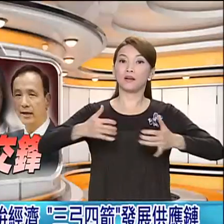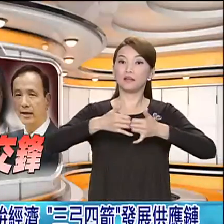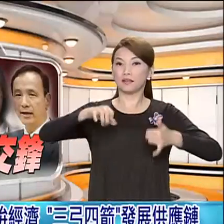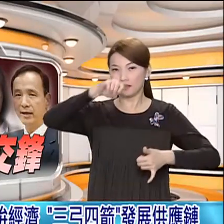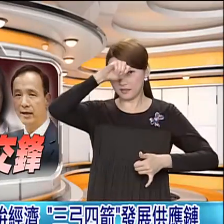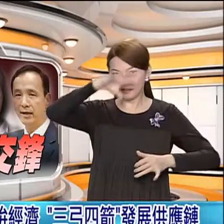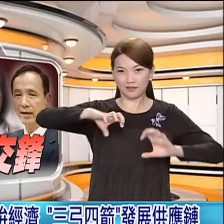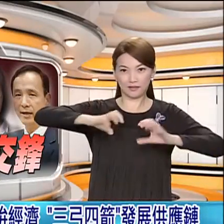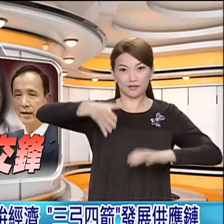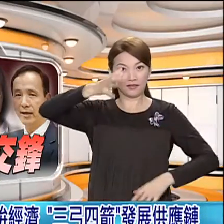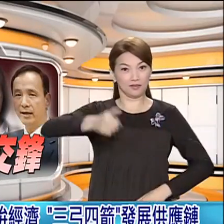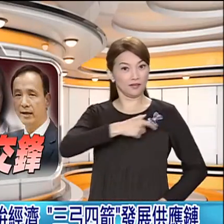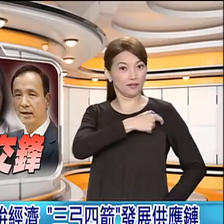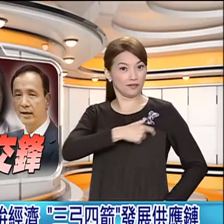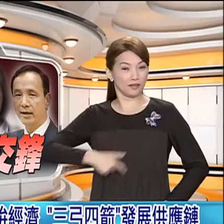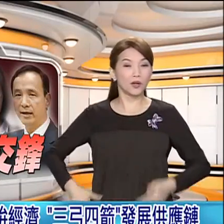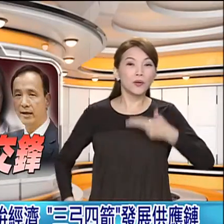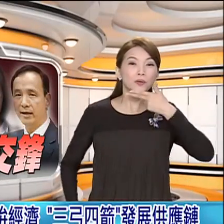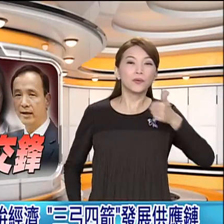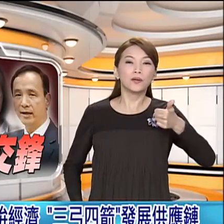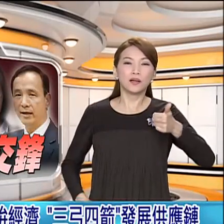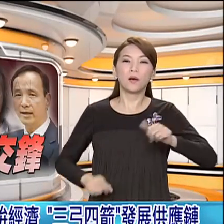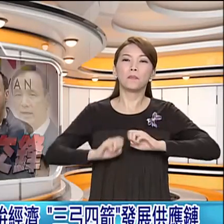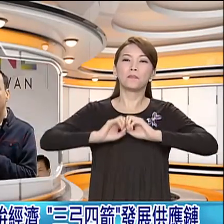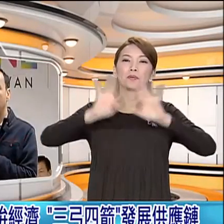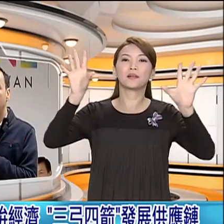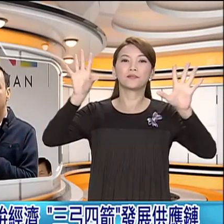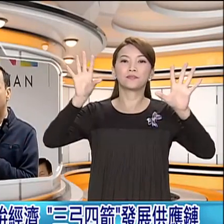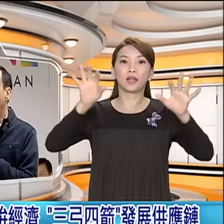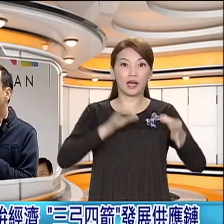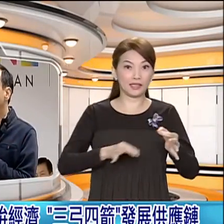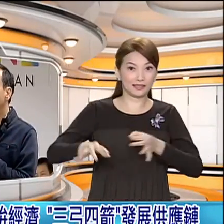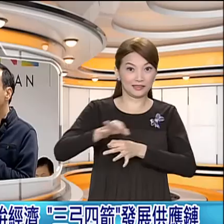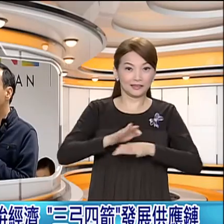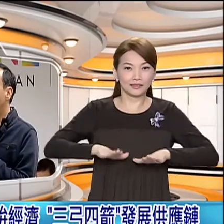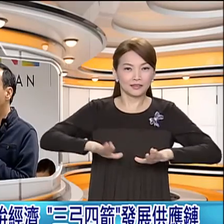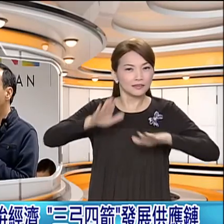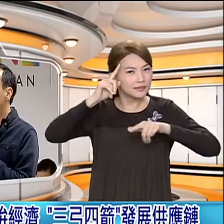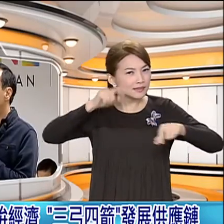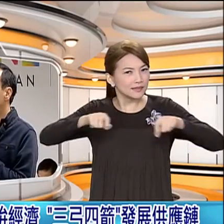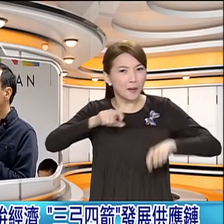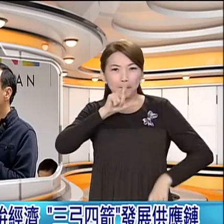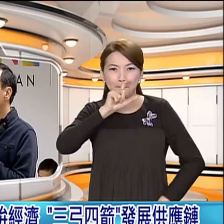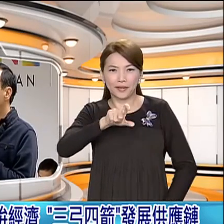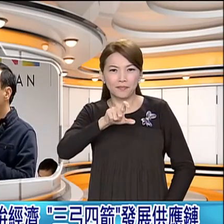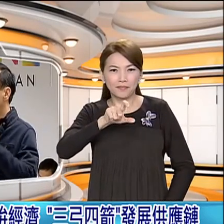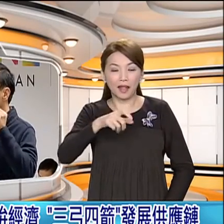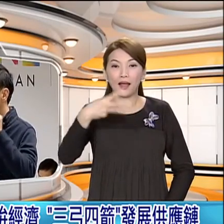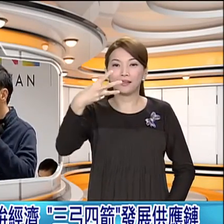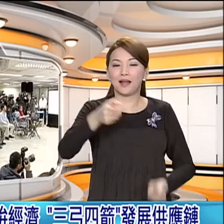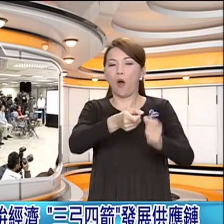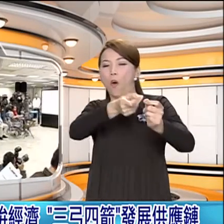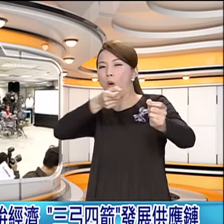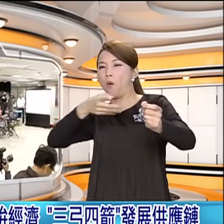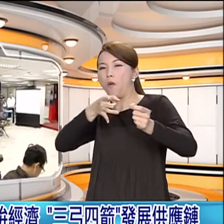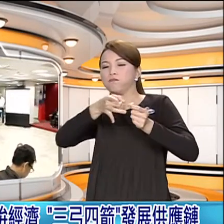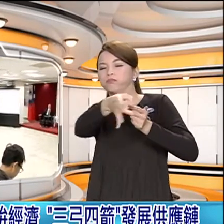国民党总统参选人朱立伦公布经济政策，要发展产业引